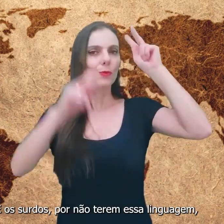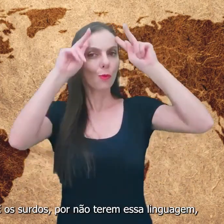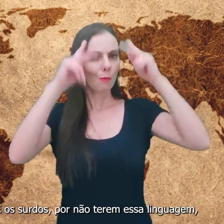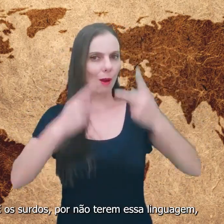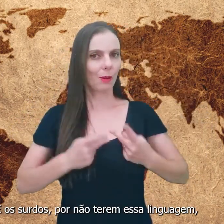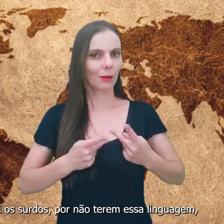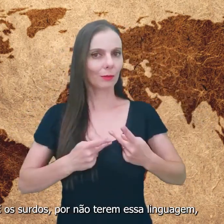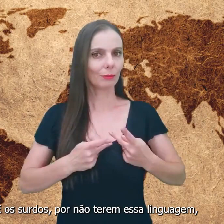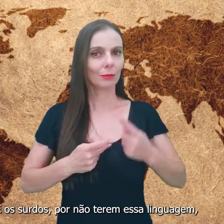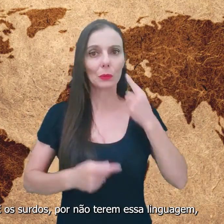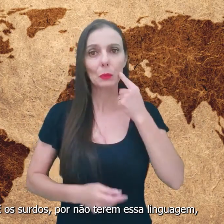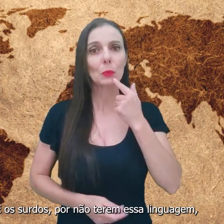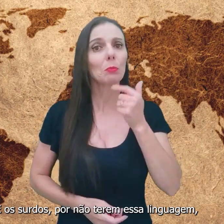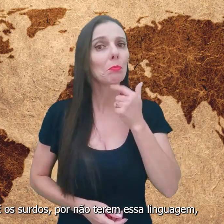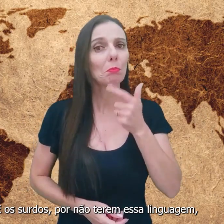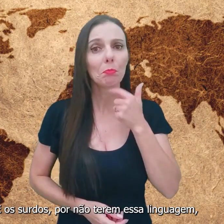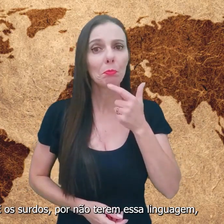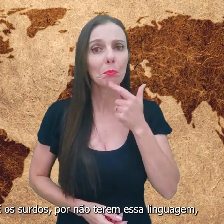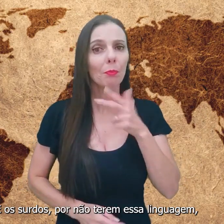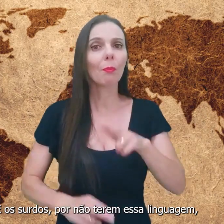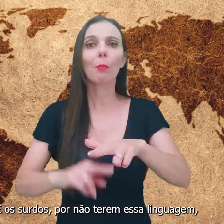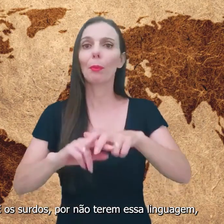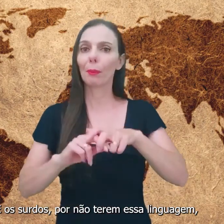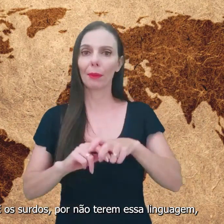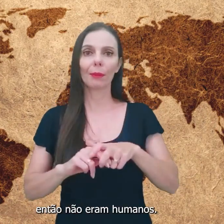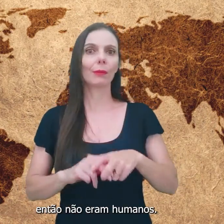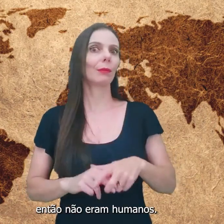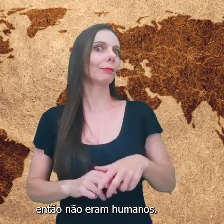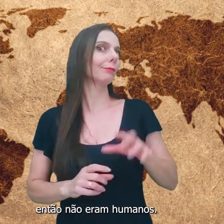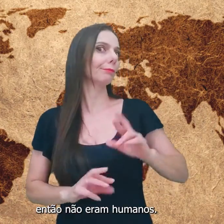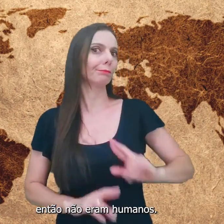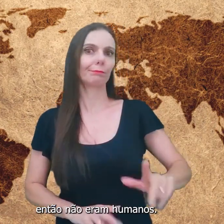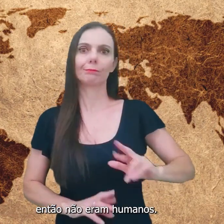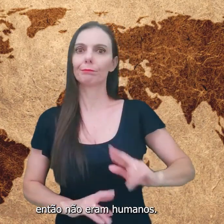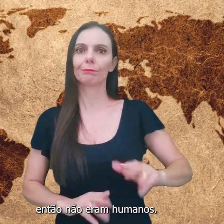surdos, por não terem essa linguagem, então não eram humanos.